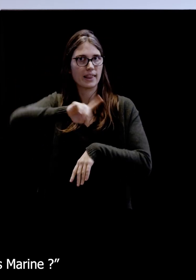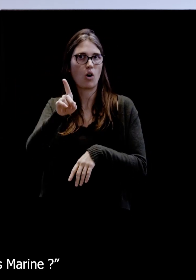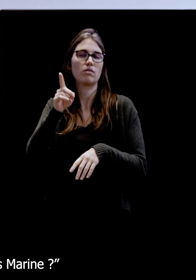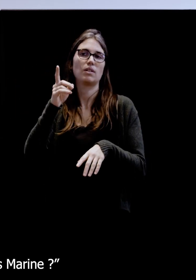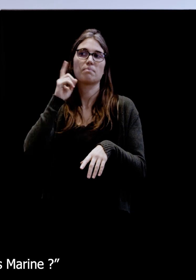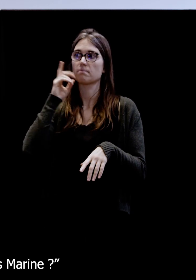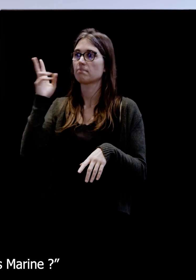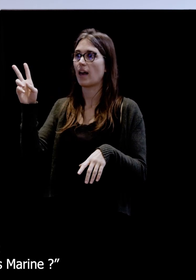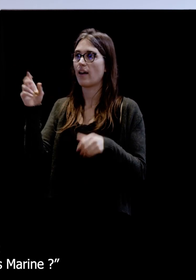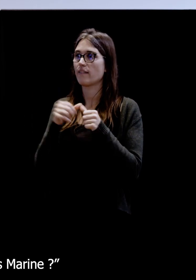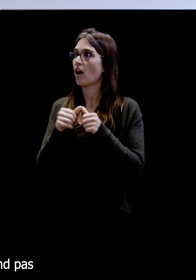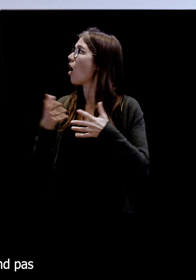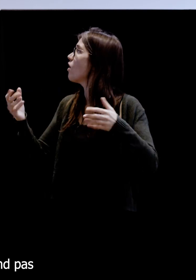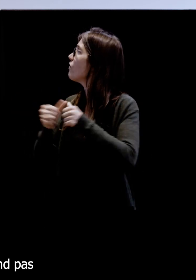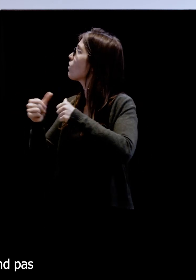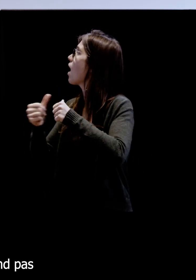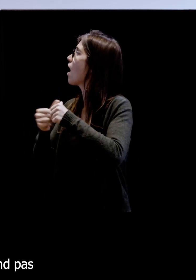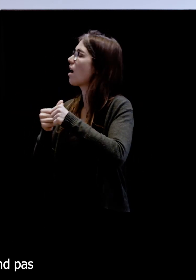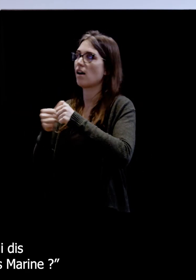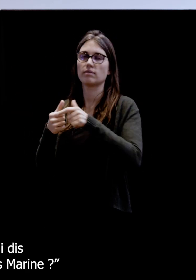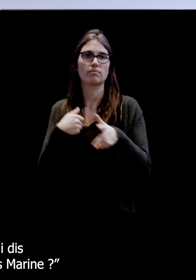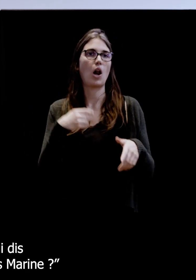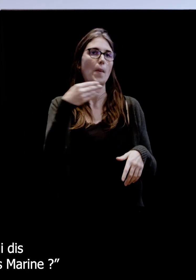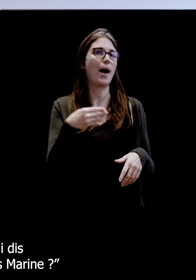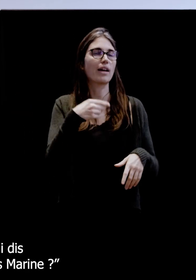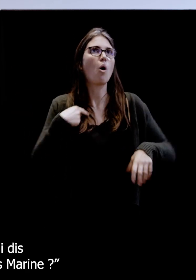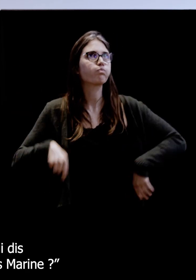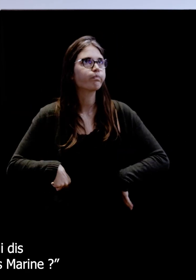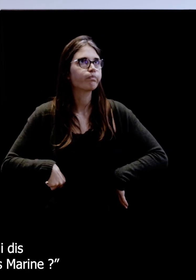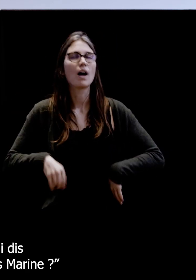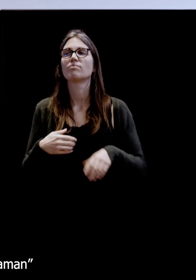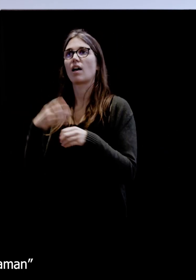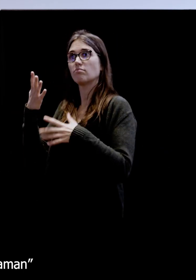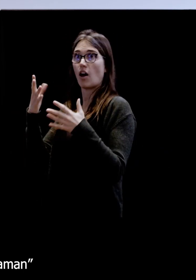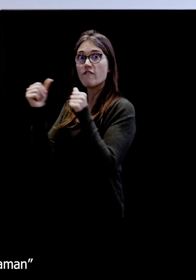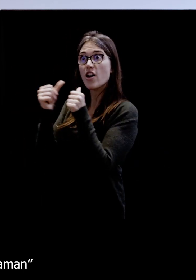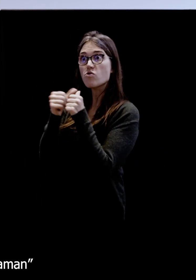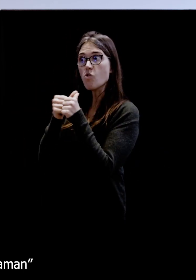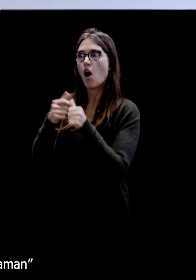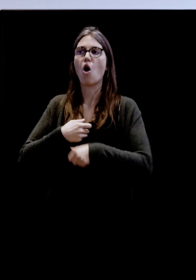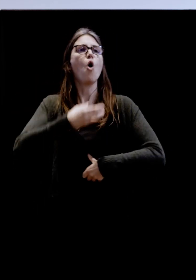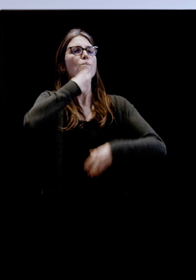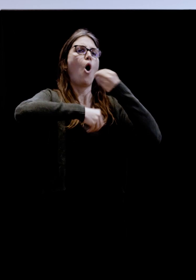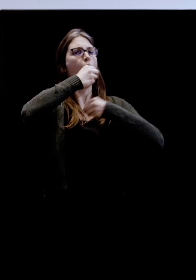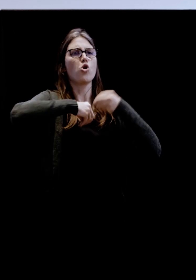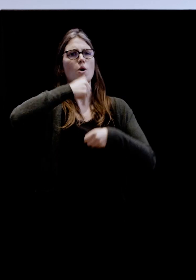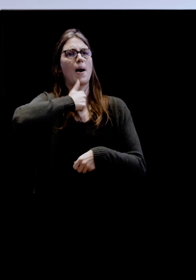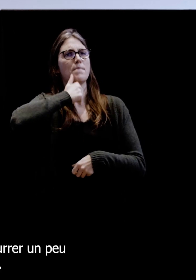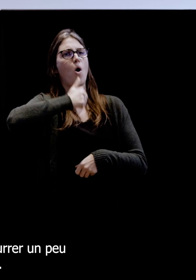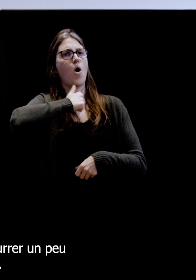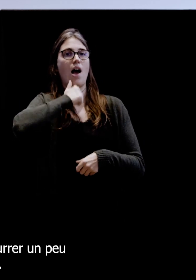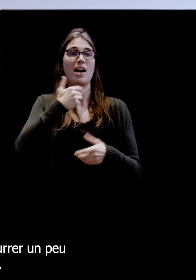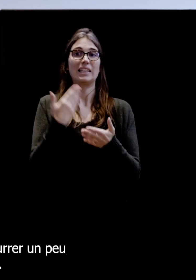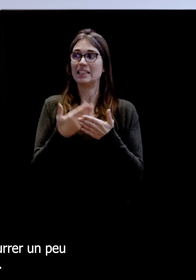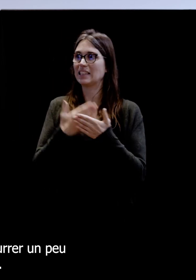elle lui dit, mais qu'est-ce que tu fais, Marine? Alors, Marine ne répond pas. Et puis, elle le répète. Elle dit, mais qu'est-ce que tu fais, Marine? Elle dit, je mange, maman. Et vous voyez